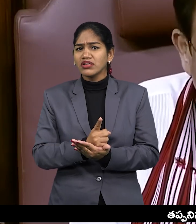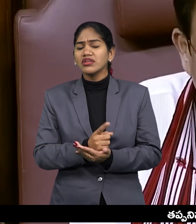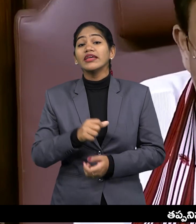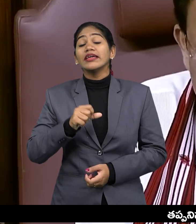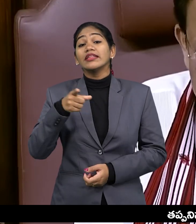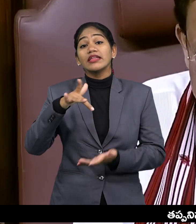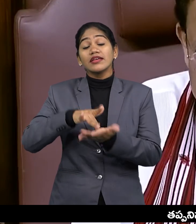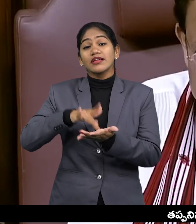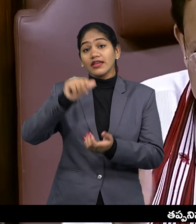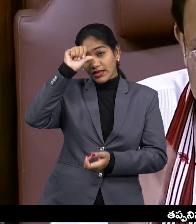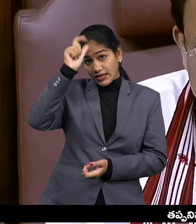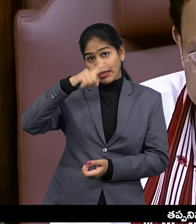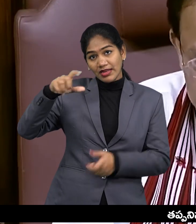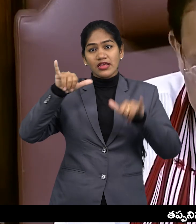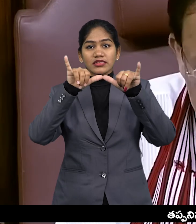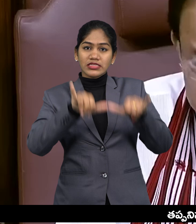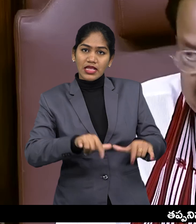తప్పనిసరిగా భారత పౌరుడై ఉండాలి.